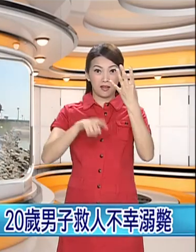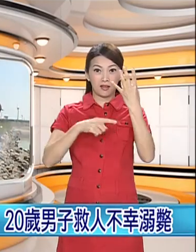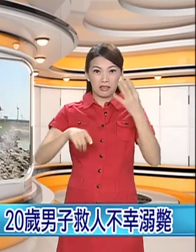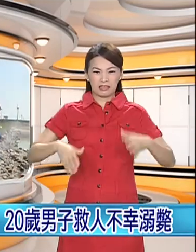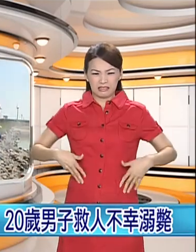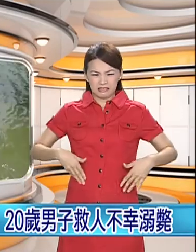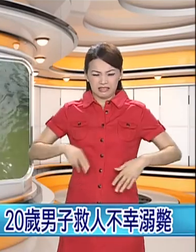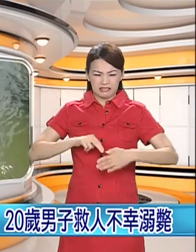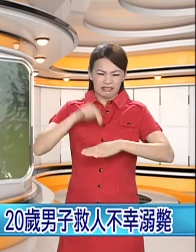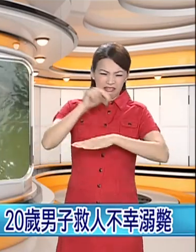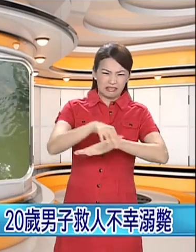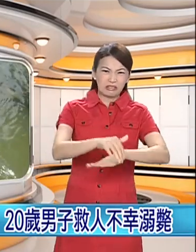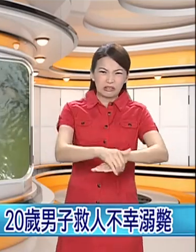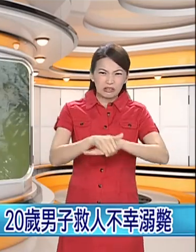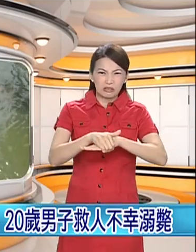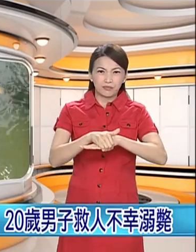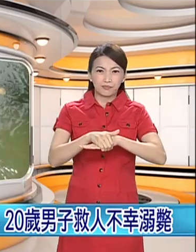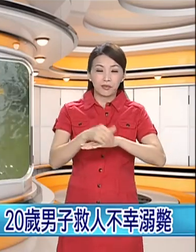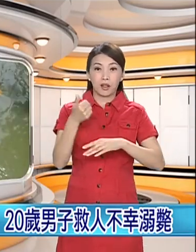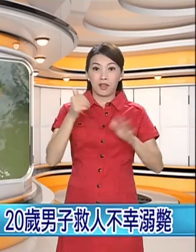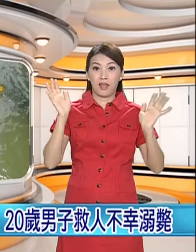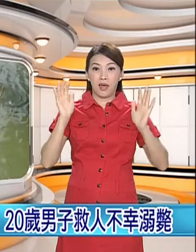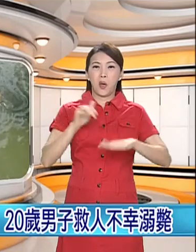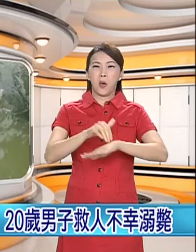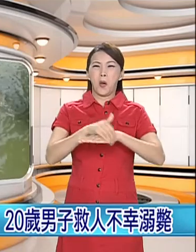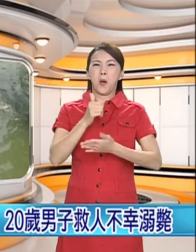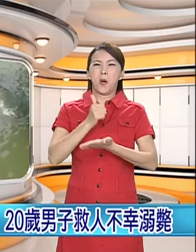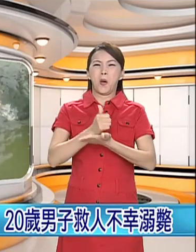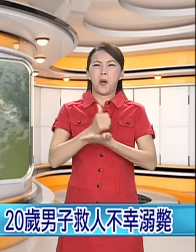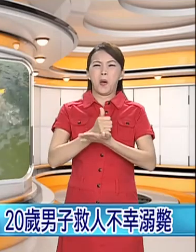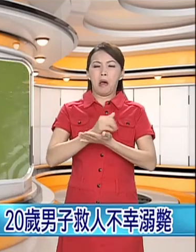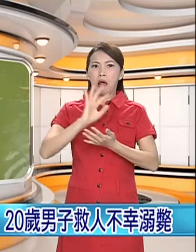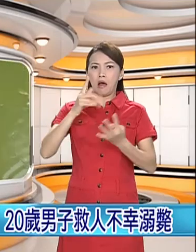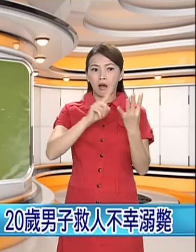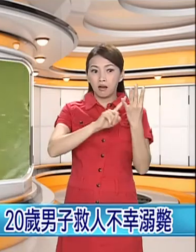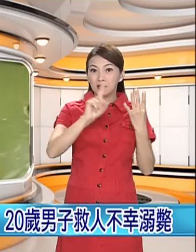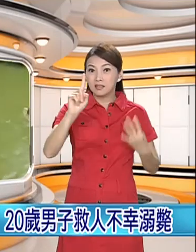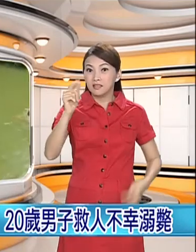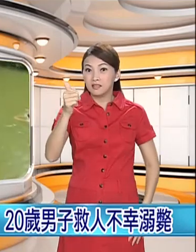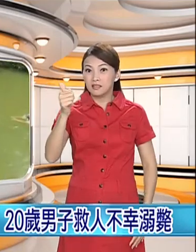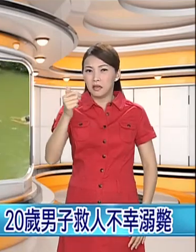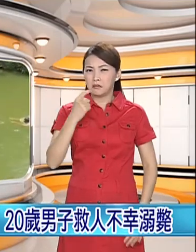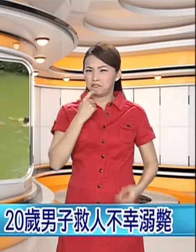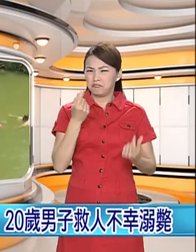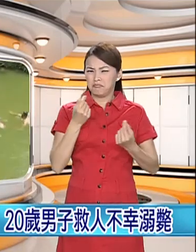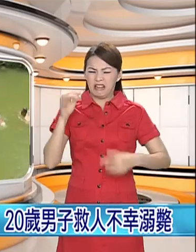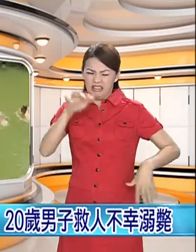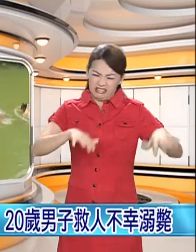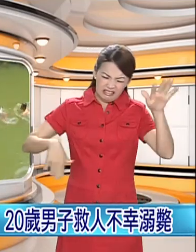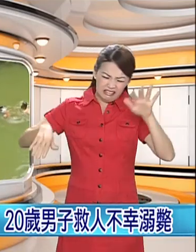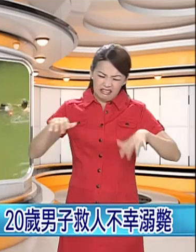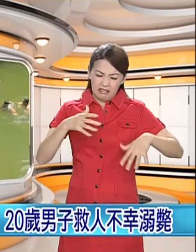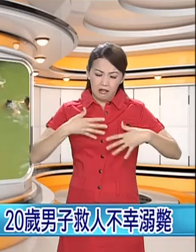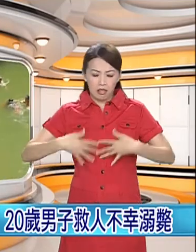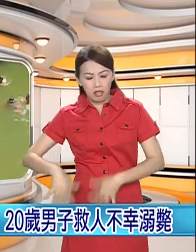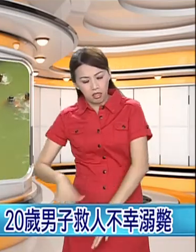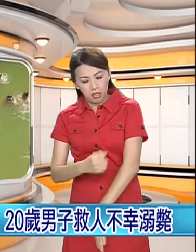利的获救了，但是其中一名救人的男子疑似体力不支，不幸溺毙。